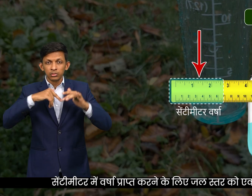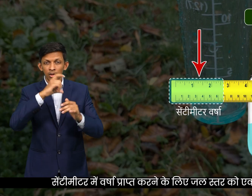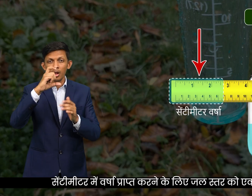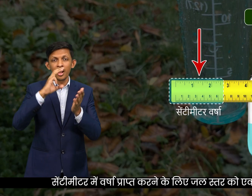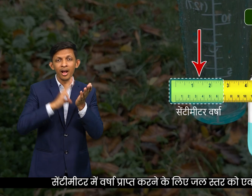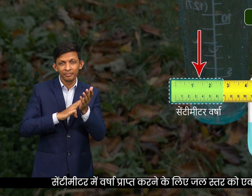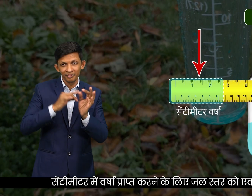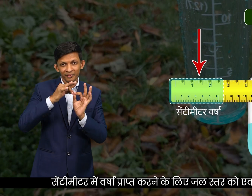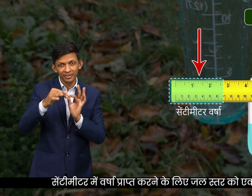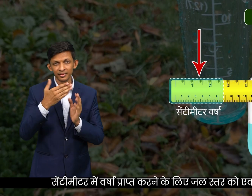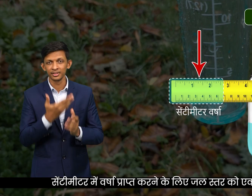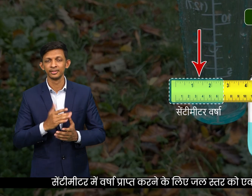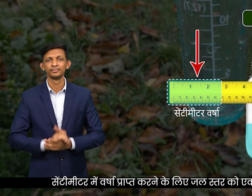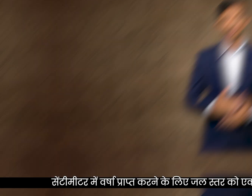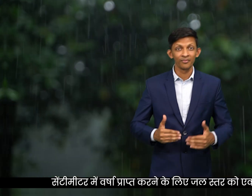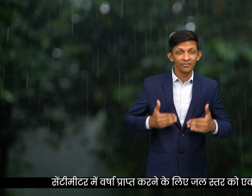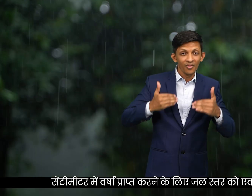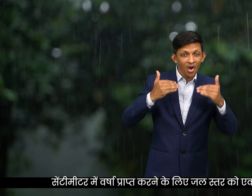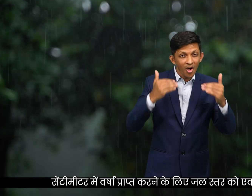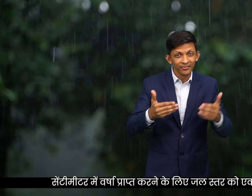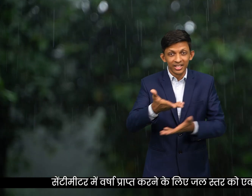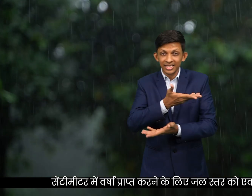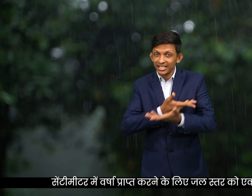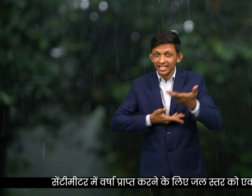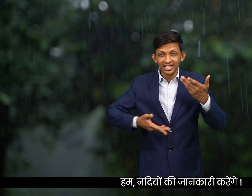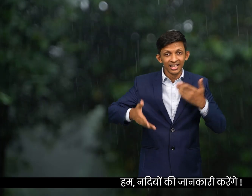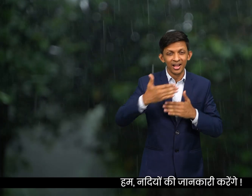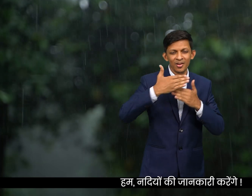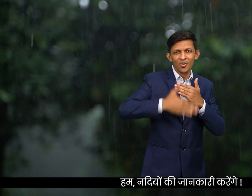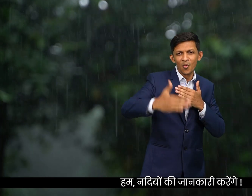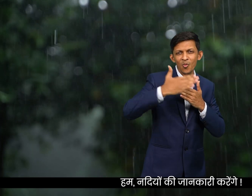लिए जल स्तर को एक पैमाने से मापें।